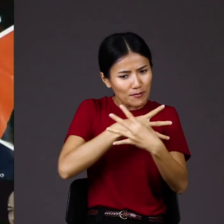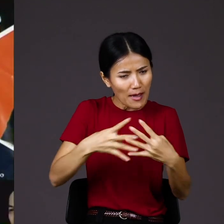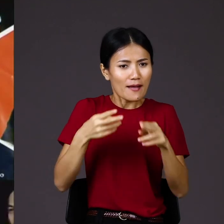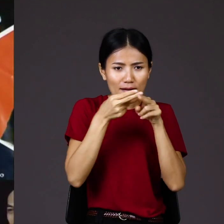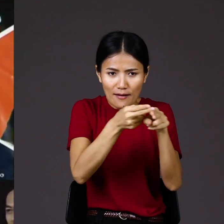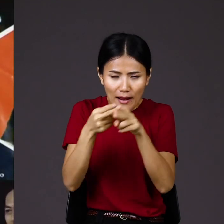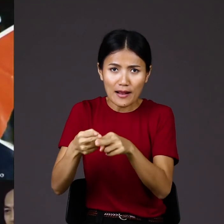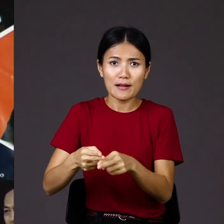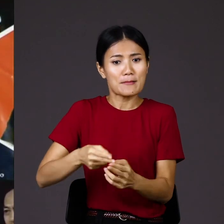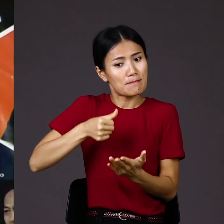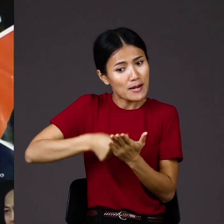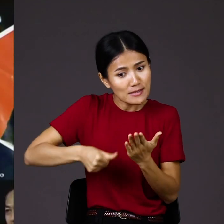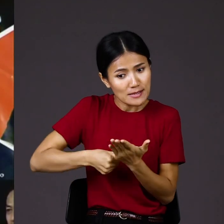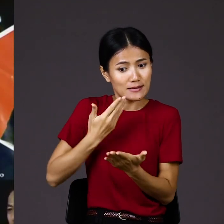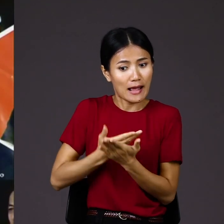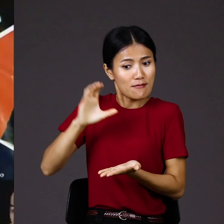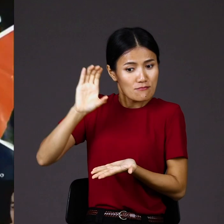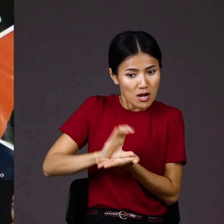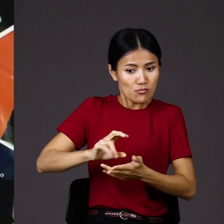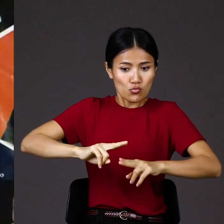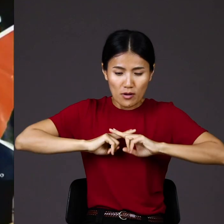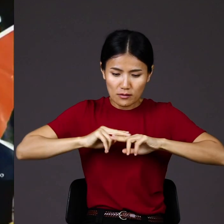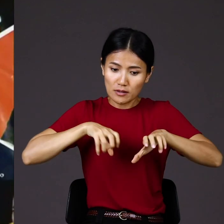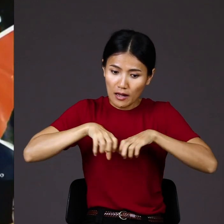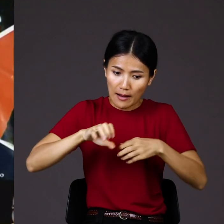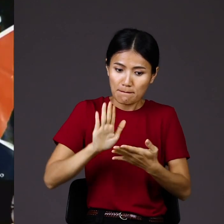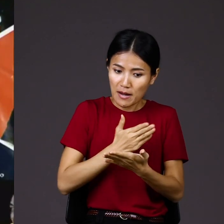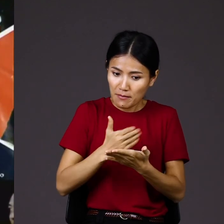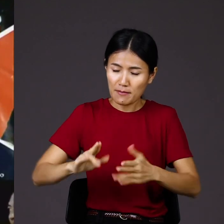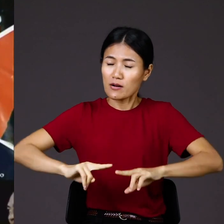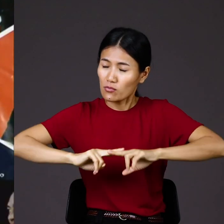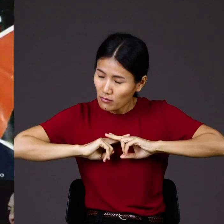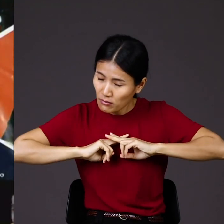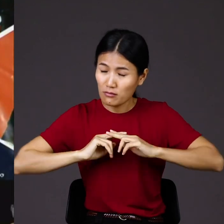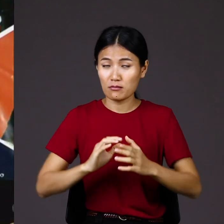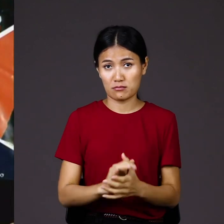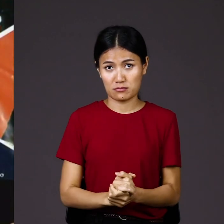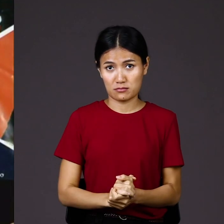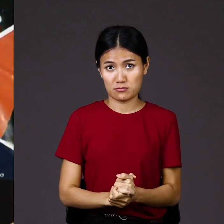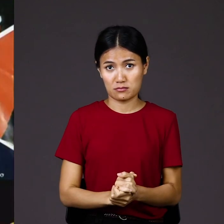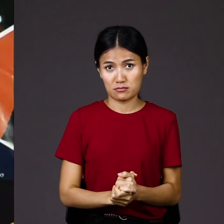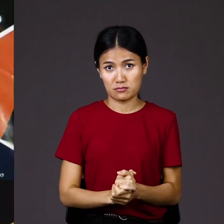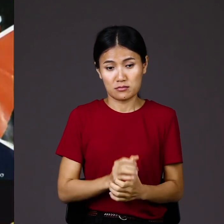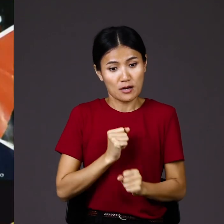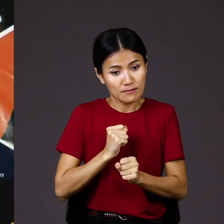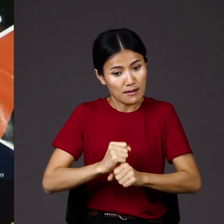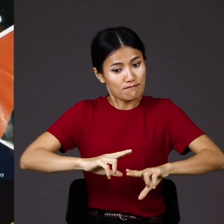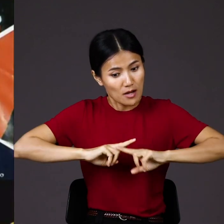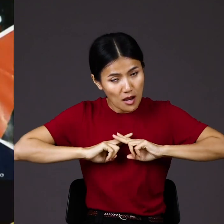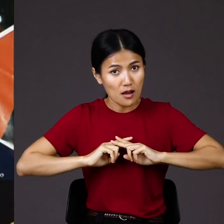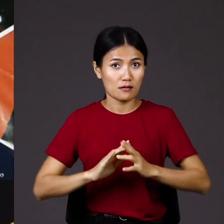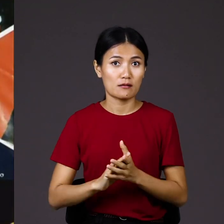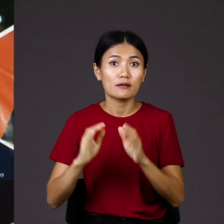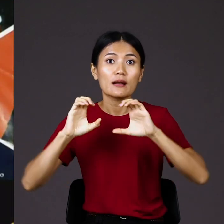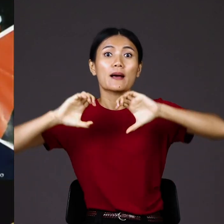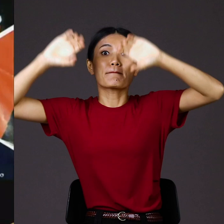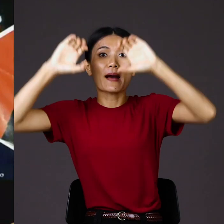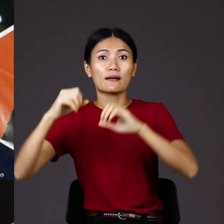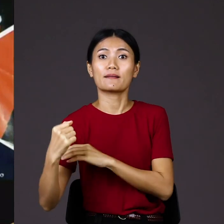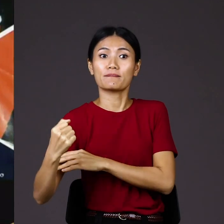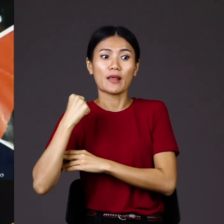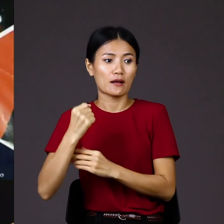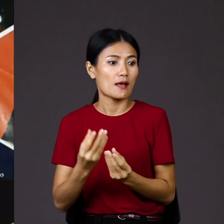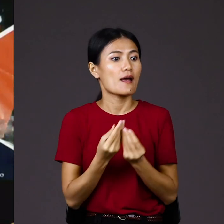ำนาจในการกำหนดการใช้ภาษีของตัวเองล้วนมีแต่รัฐ